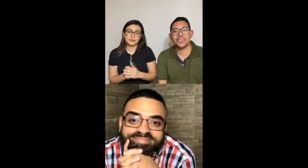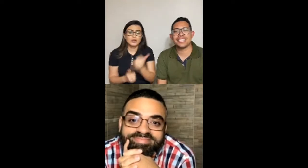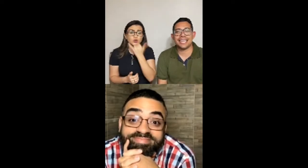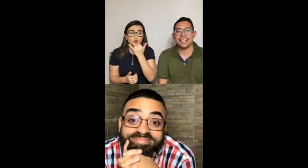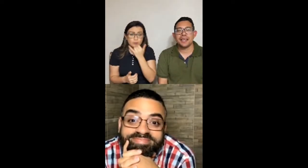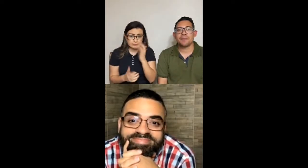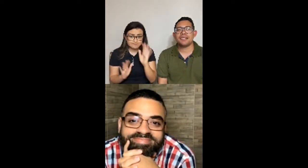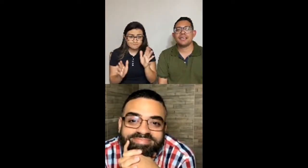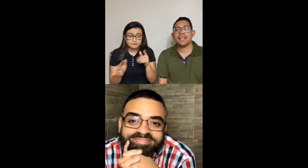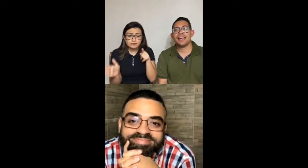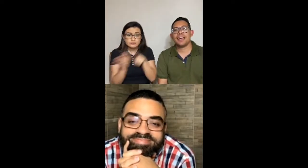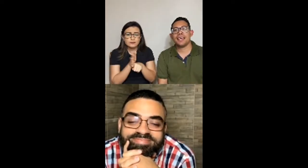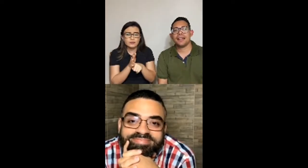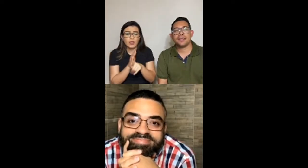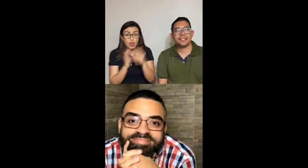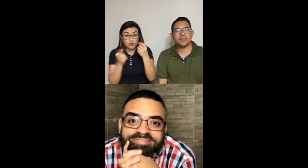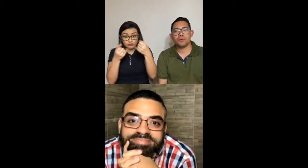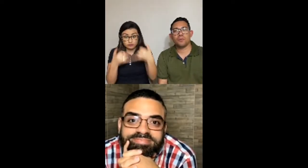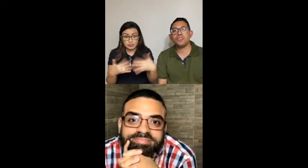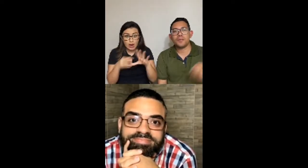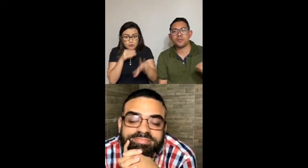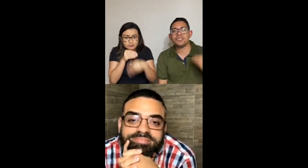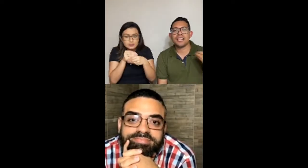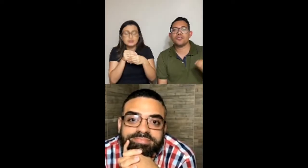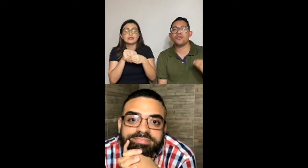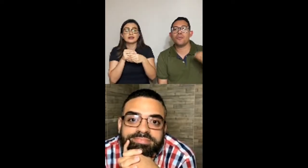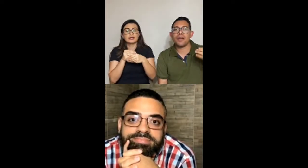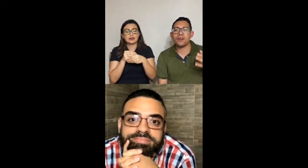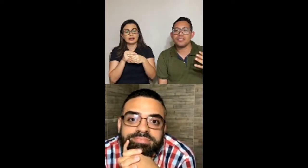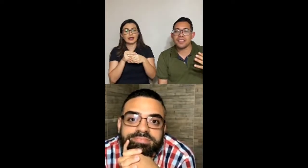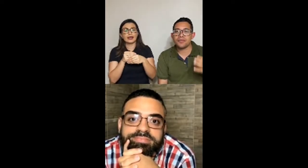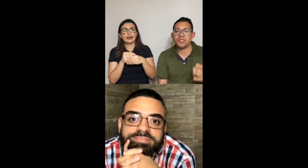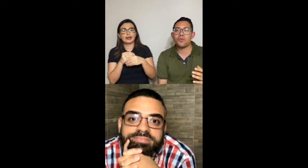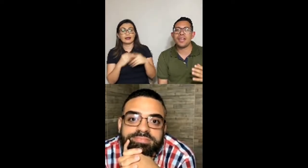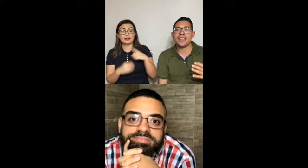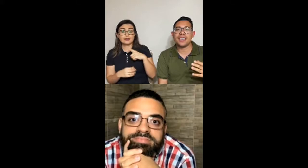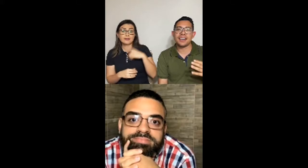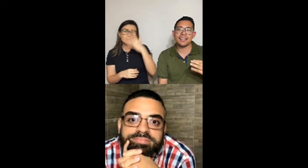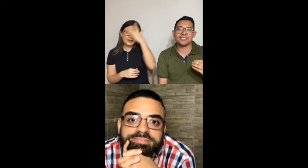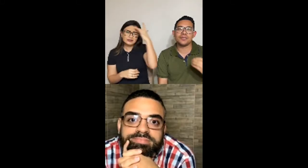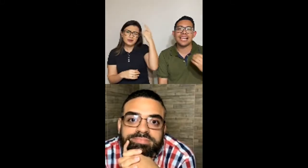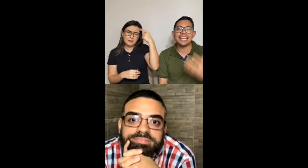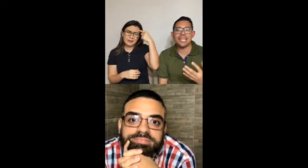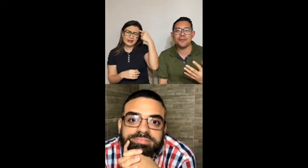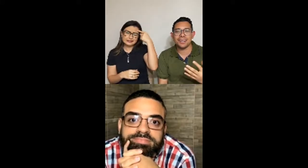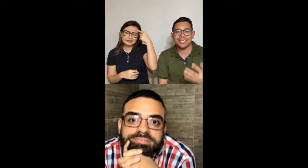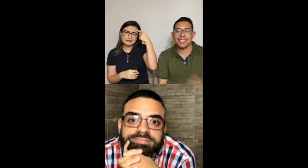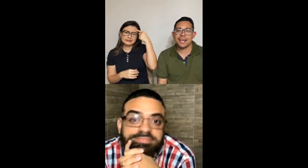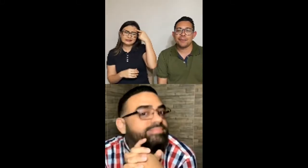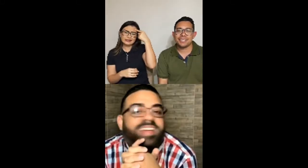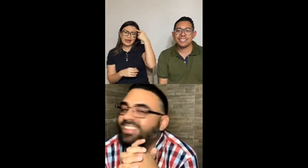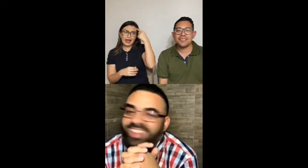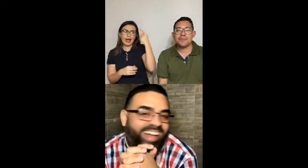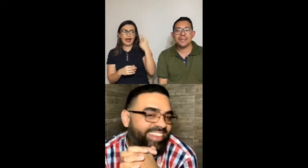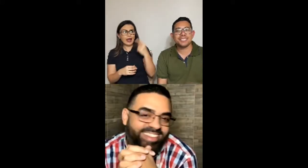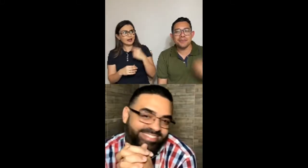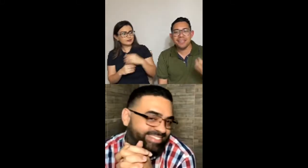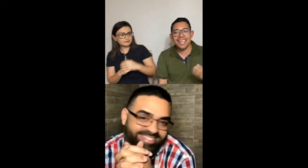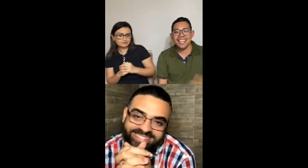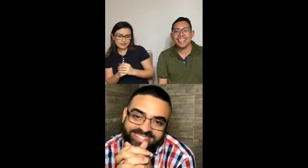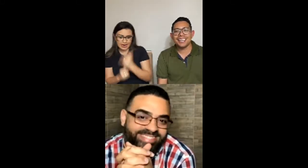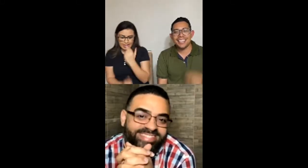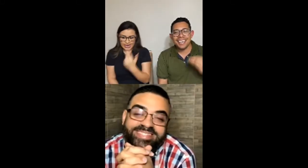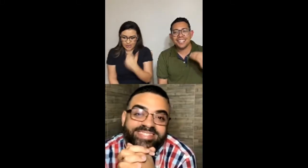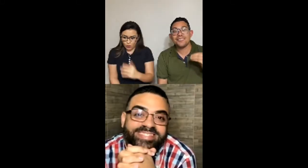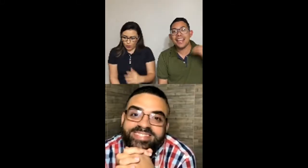te cortar aí, mas que muitas pessoas acham que o maior desafio é na questão da língua. Mas aí você vai